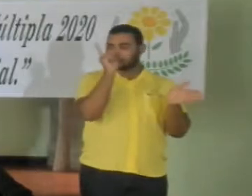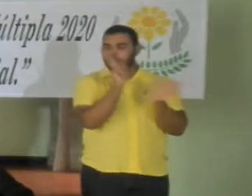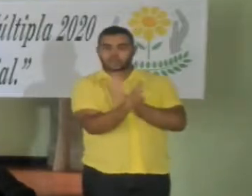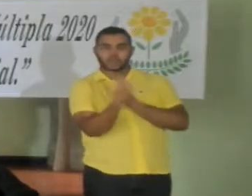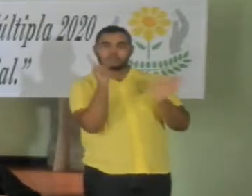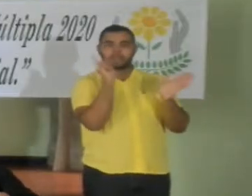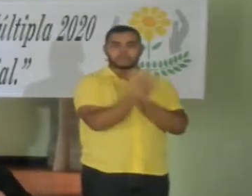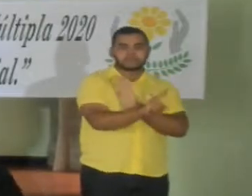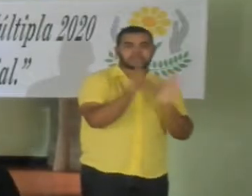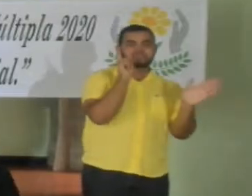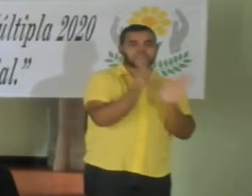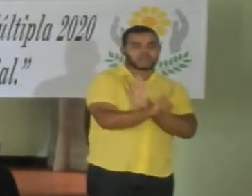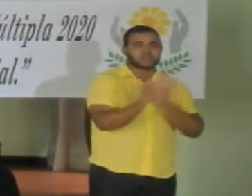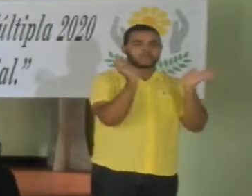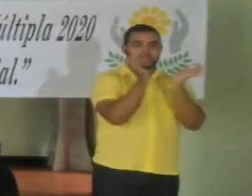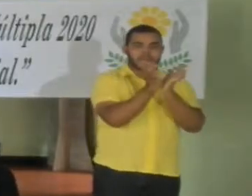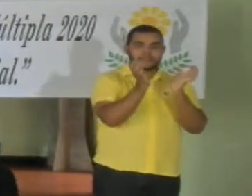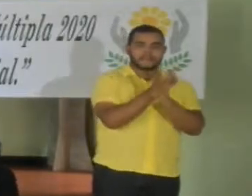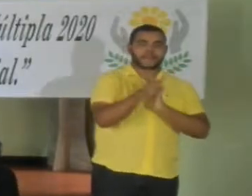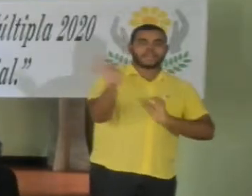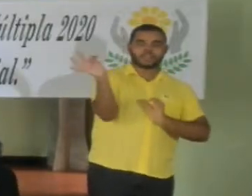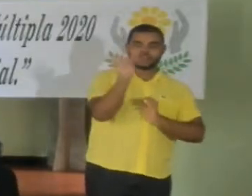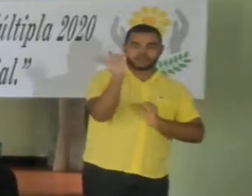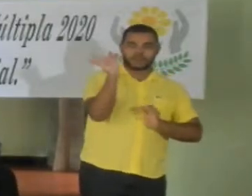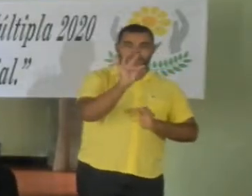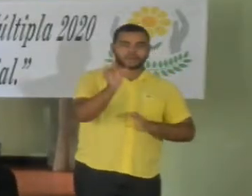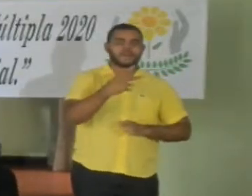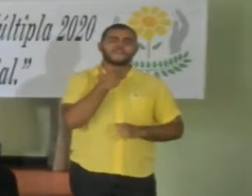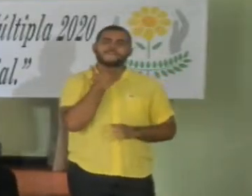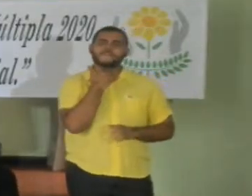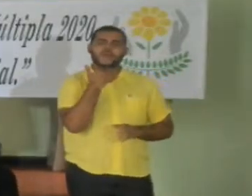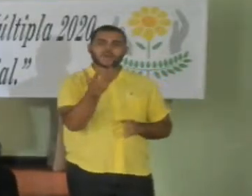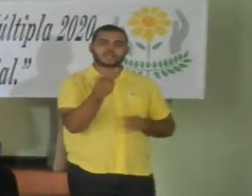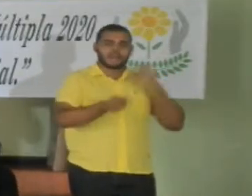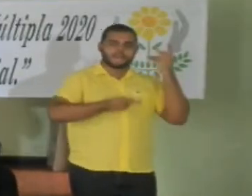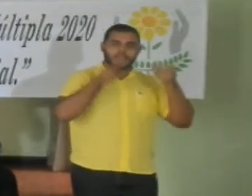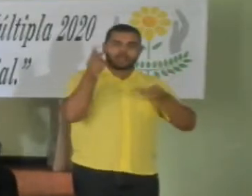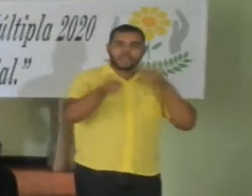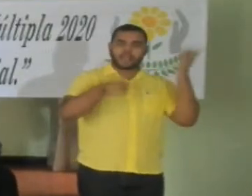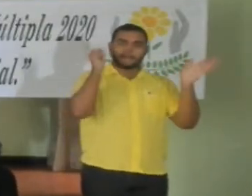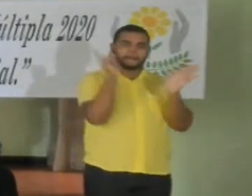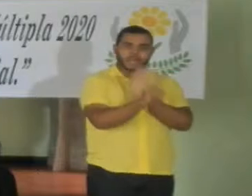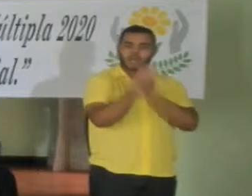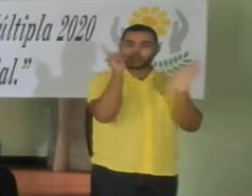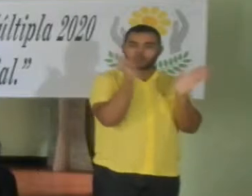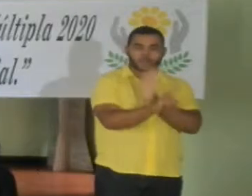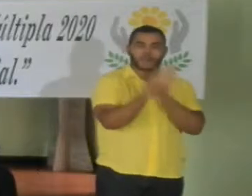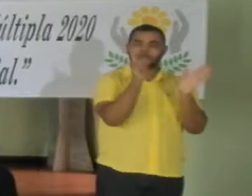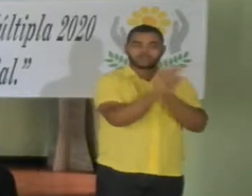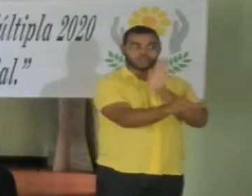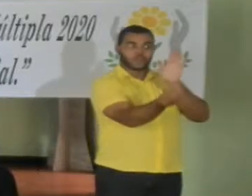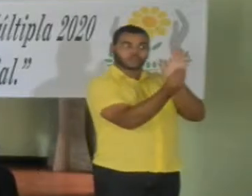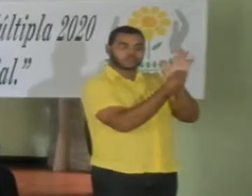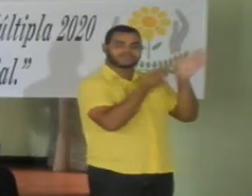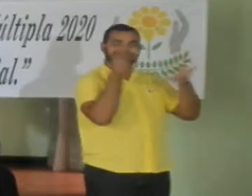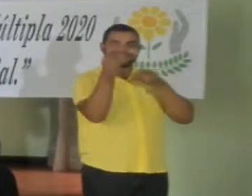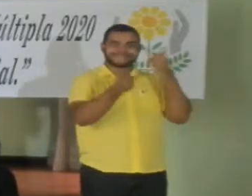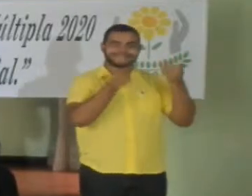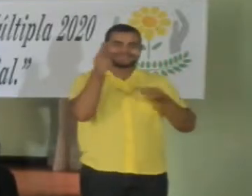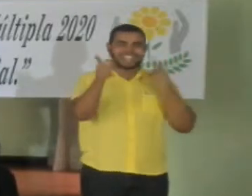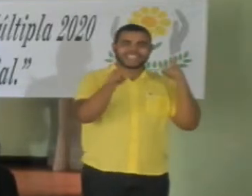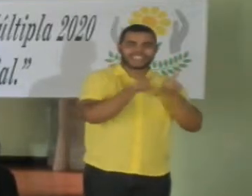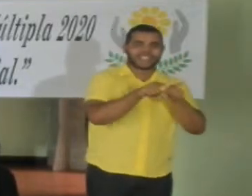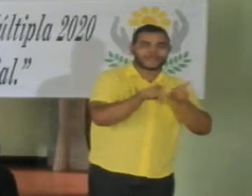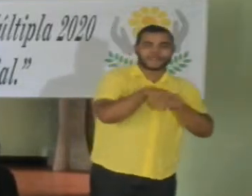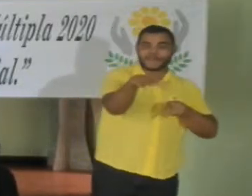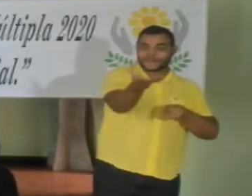usuários da Paz de Teófilo Otoni, dando voz para as colocações e